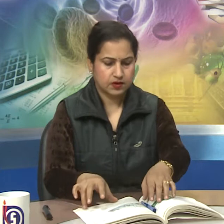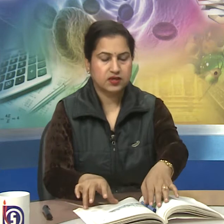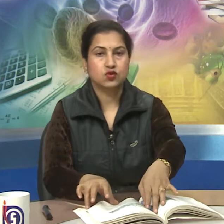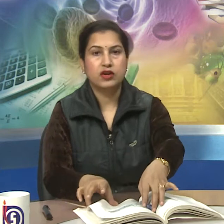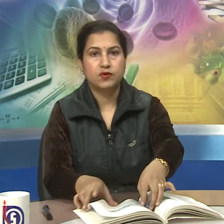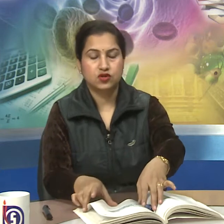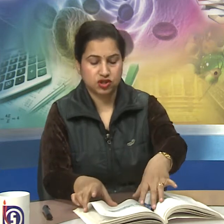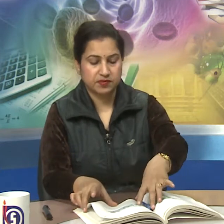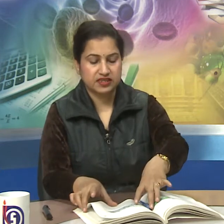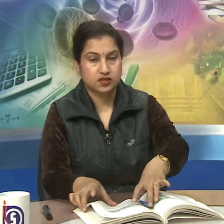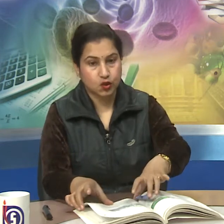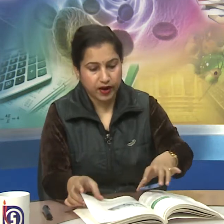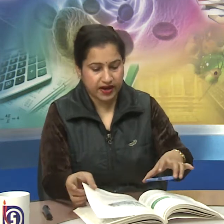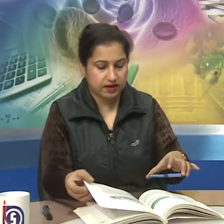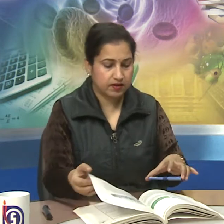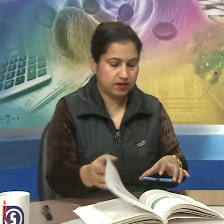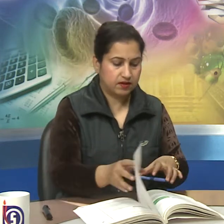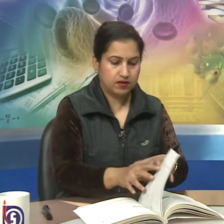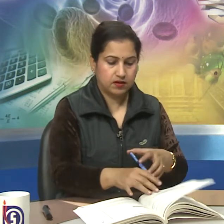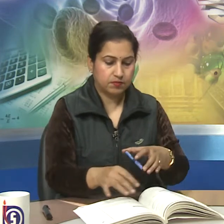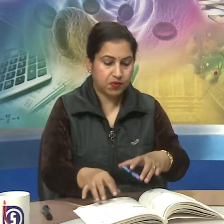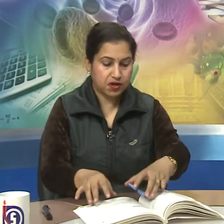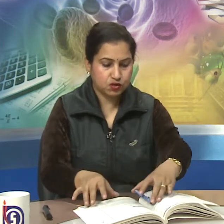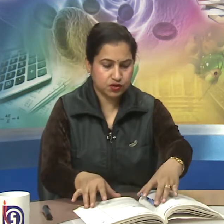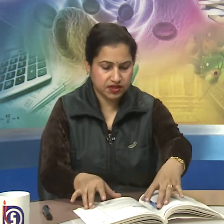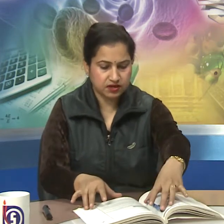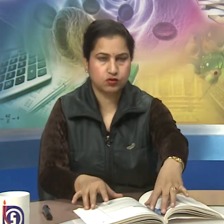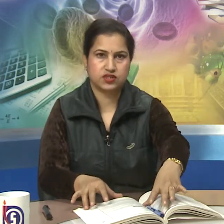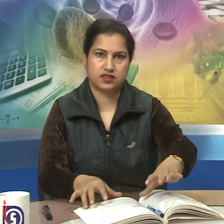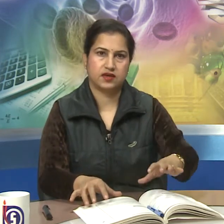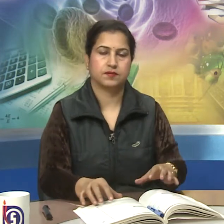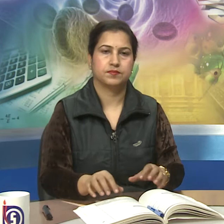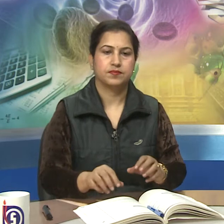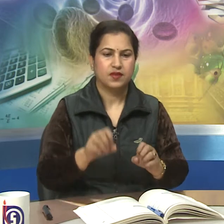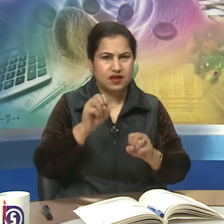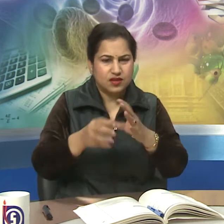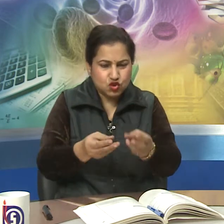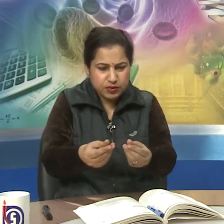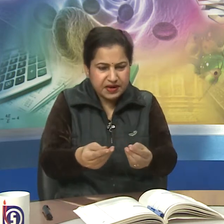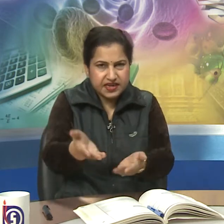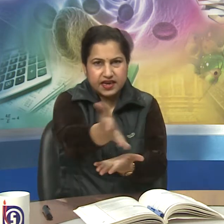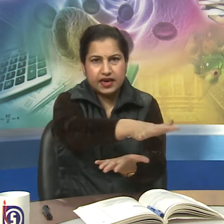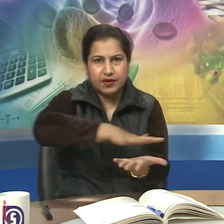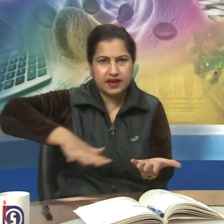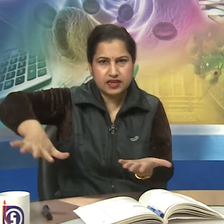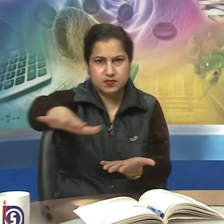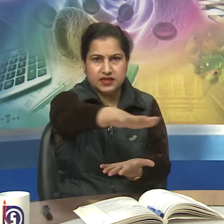है कि साइल पोलूशन में सॉयर लूटेड हो जाती है जो भी मिट्टी है हमारे आसपास